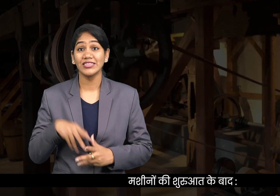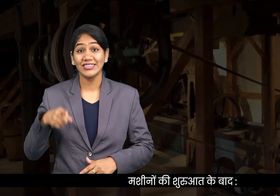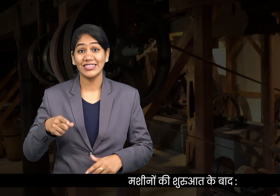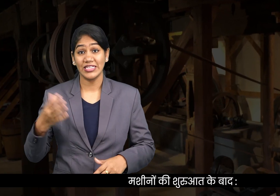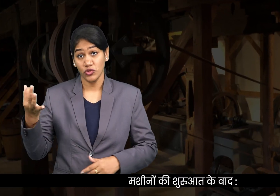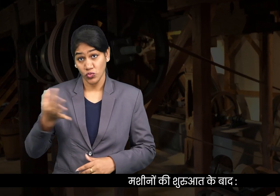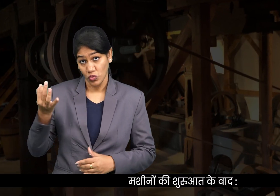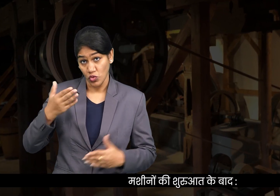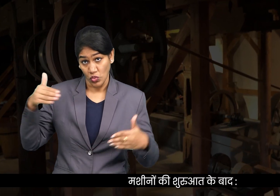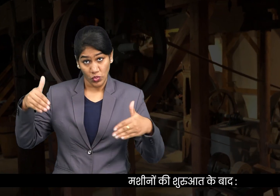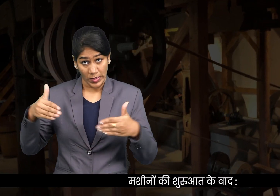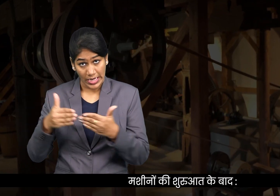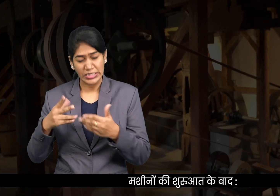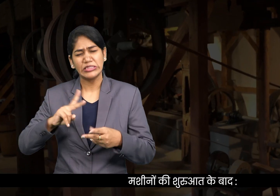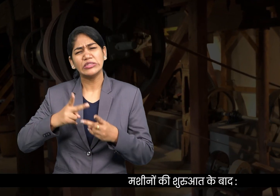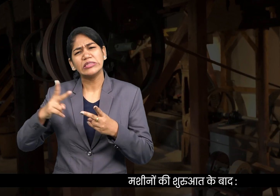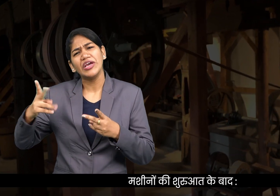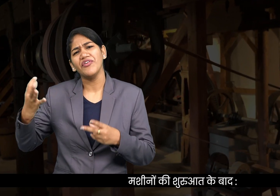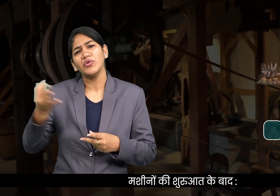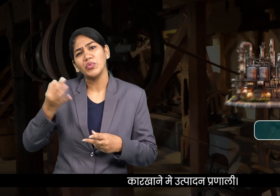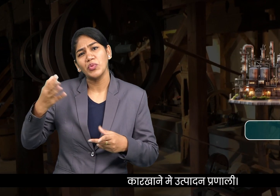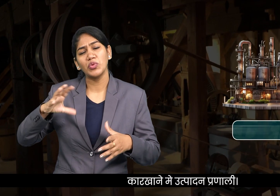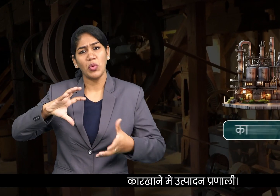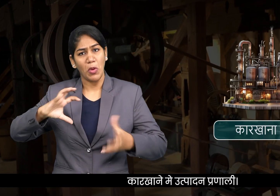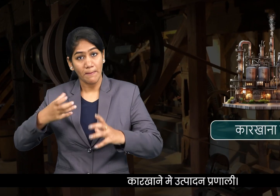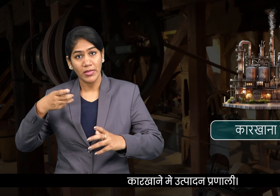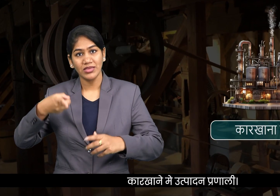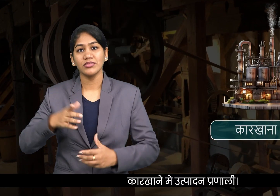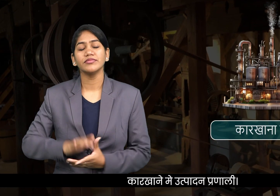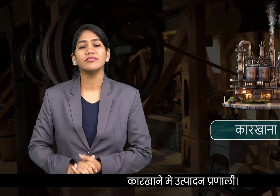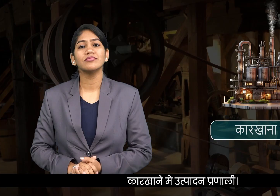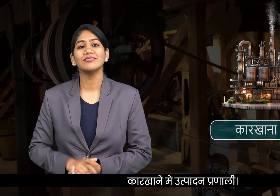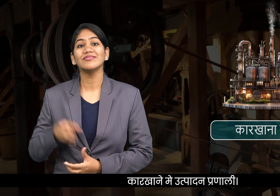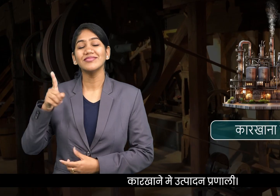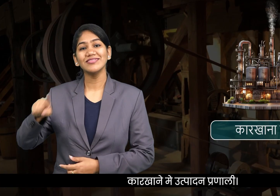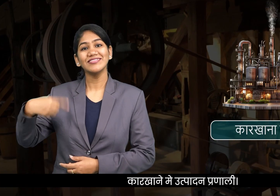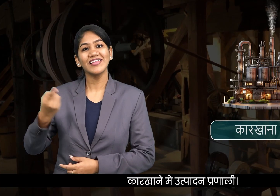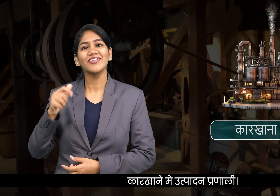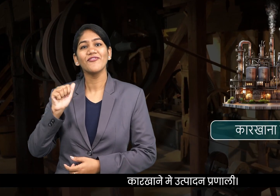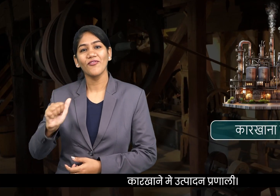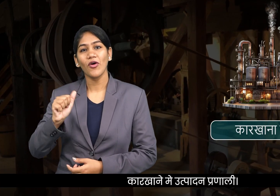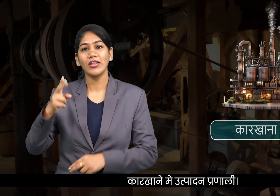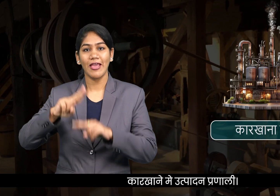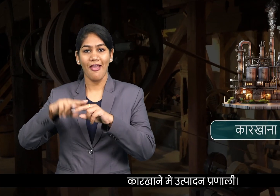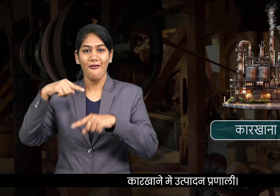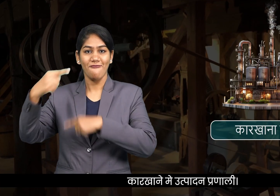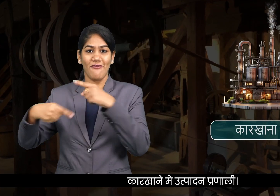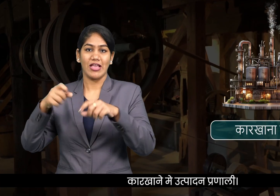मशीनों की शुरुआत के बाद कारखाने में उत्पादन प्रणाली